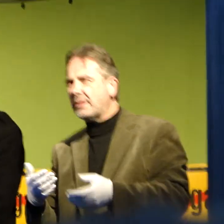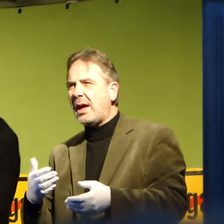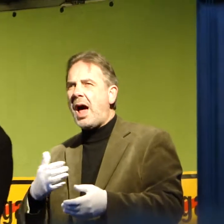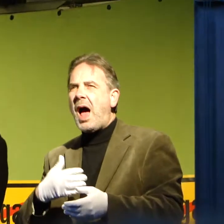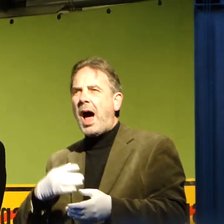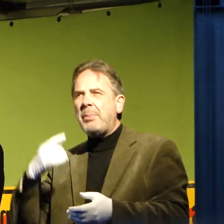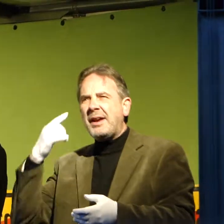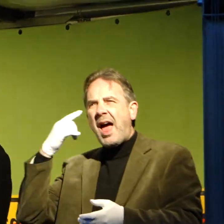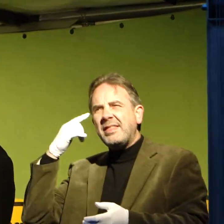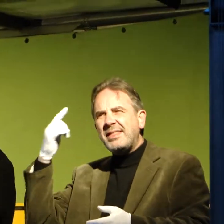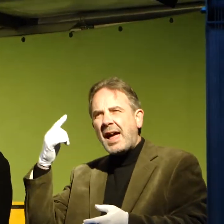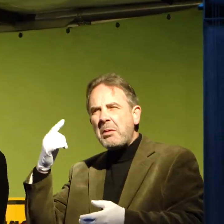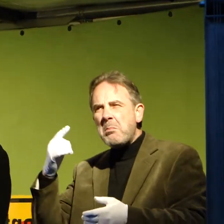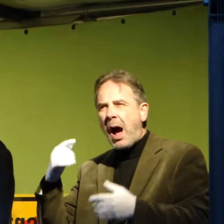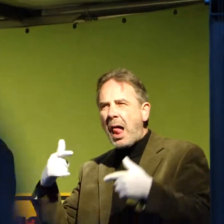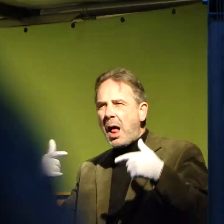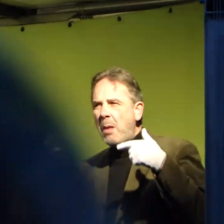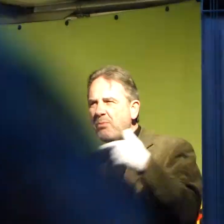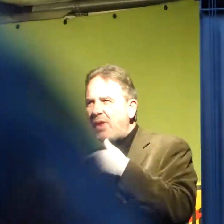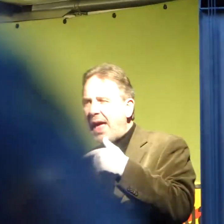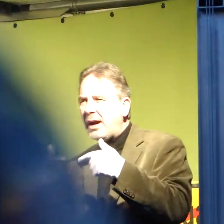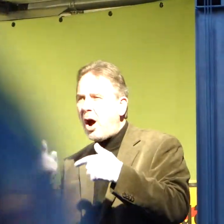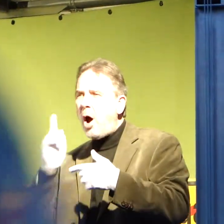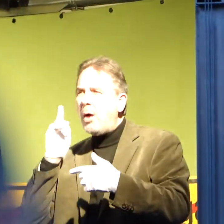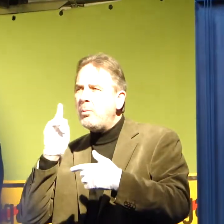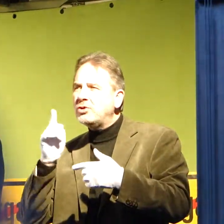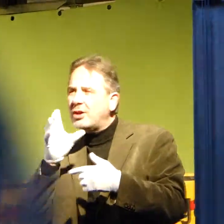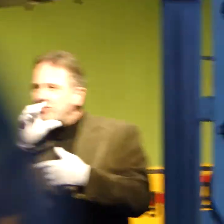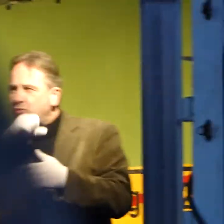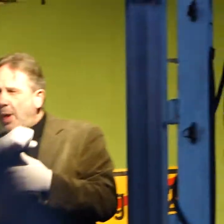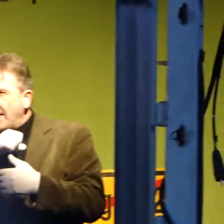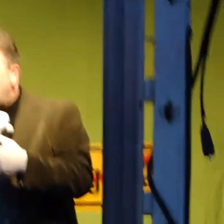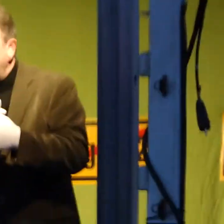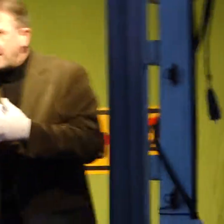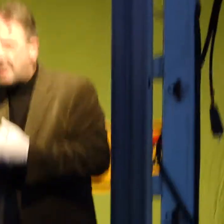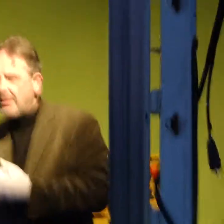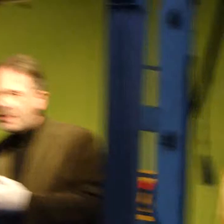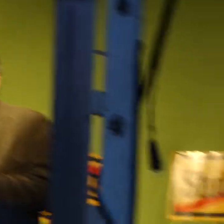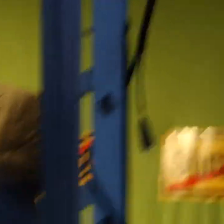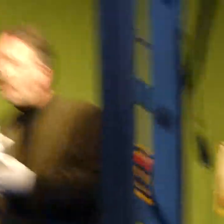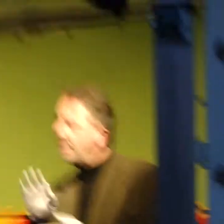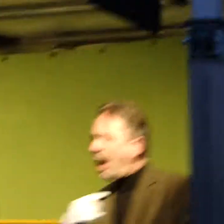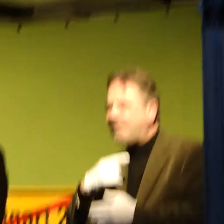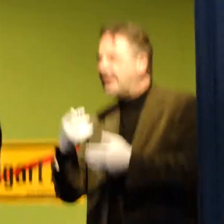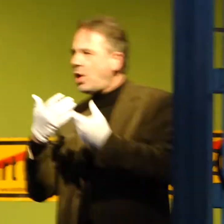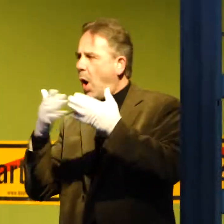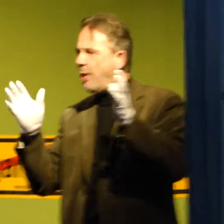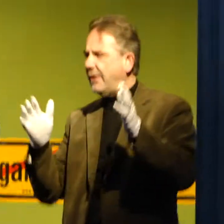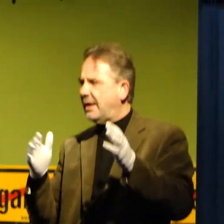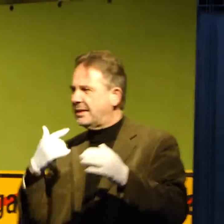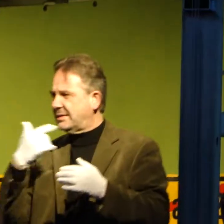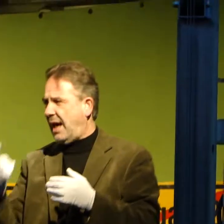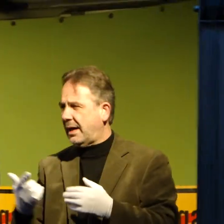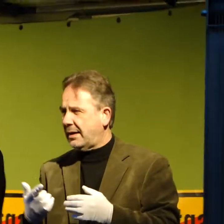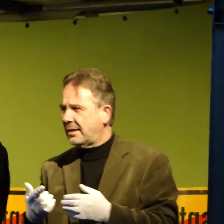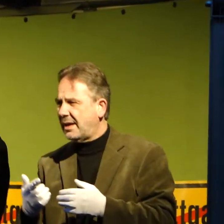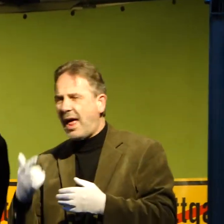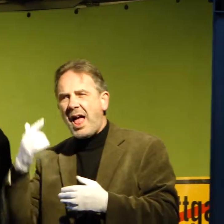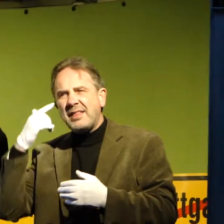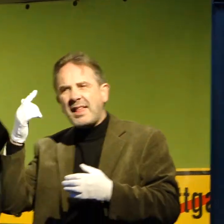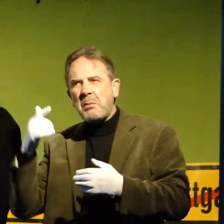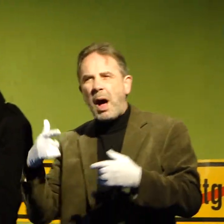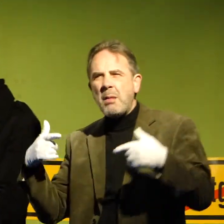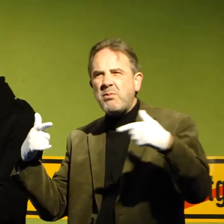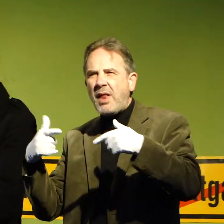mit diskreten Verwaltungsakten zum Schweigen gebracht. Und diesen Maulkorb tragen sie bis heute. Die Denkmalpflege, das ist kein